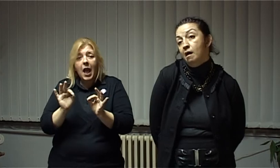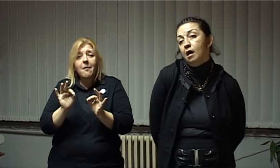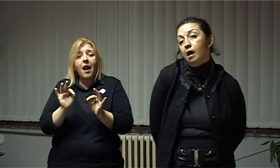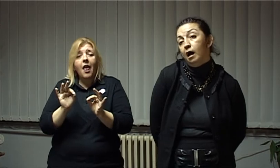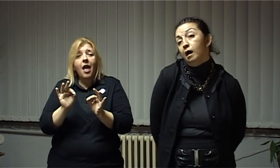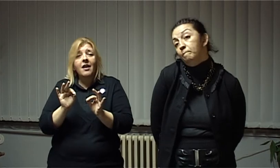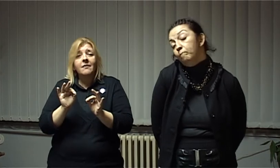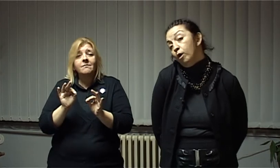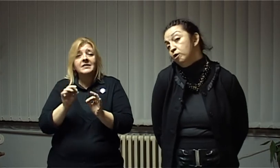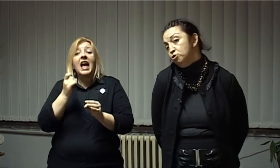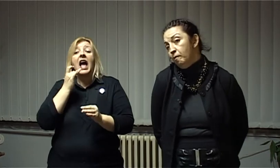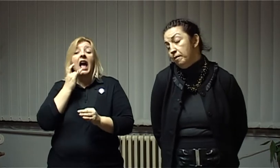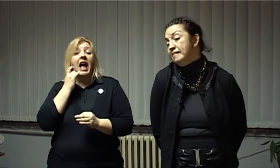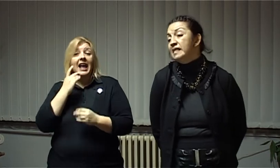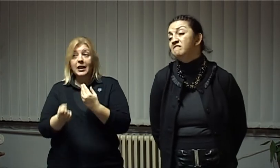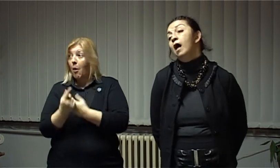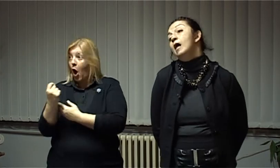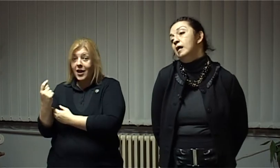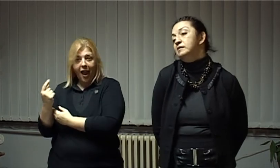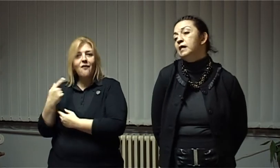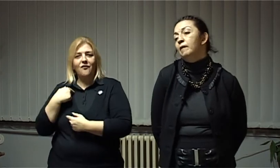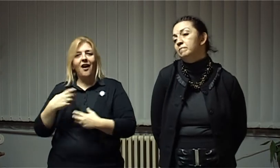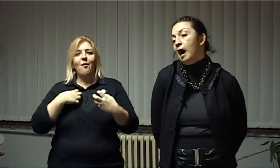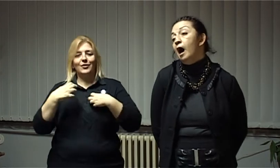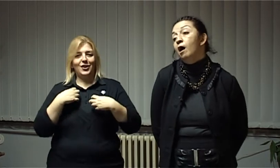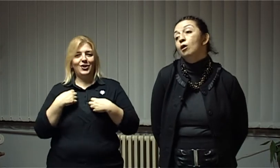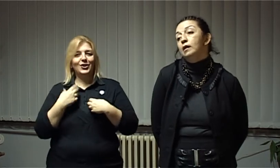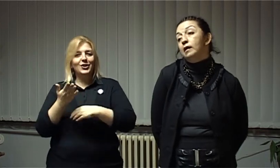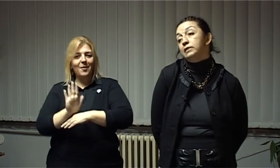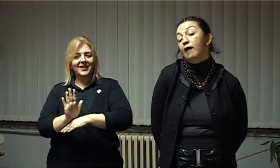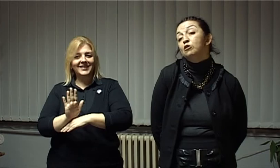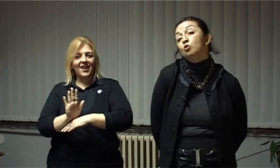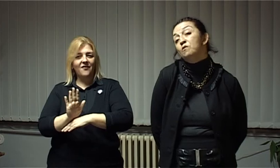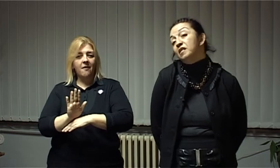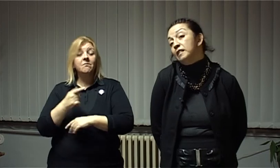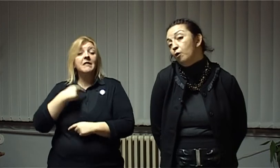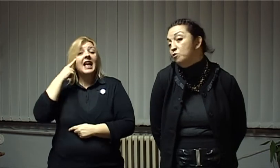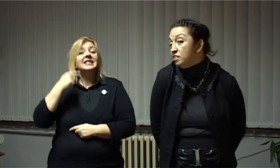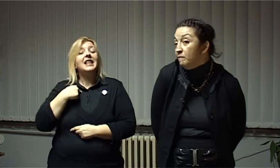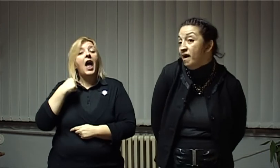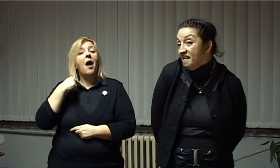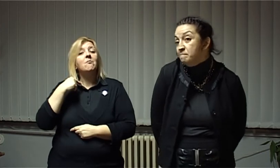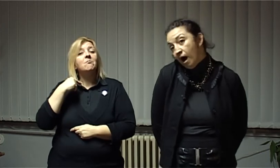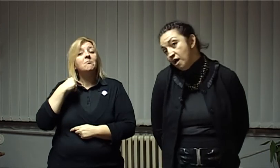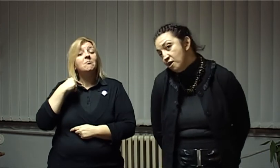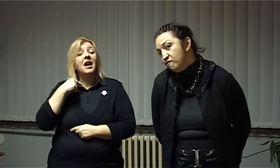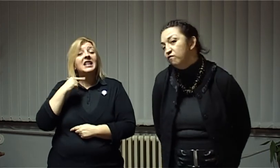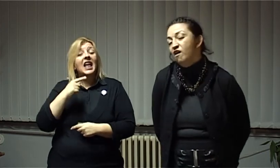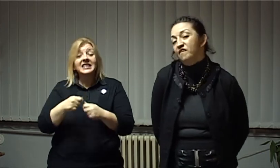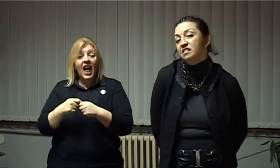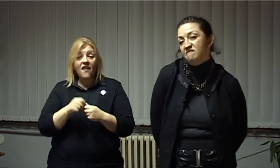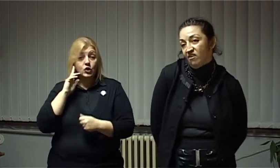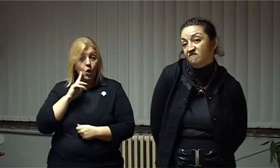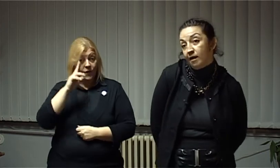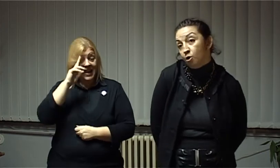povode pozorišne predstave. Znam da Savez gluvih i naglih Srbije ima